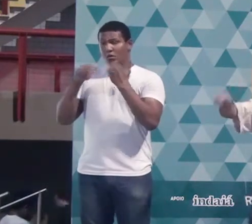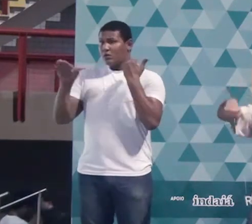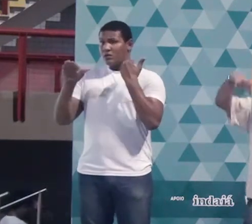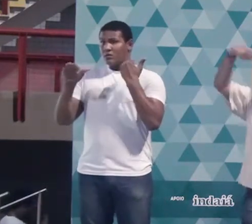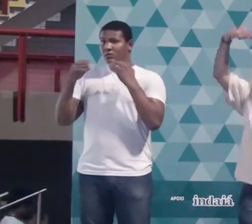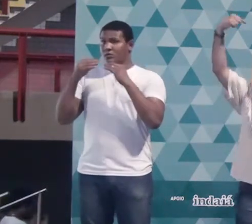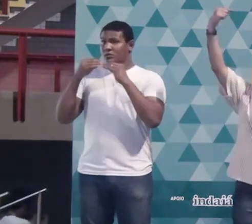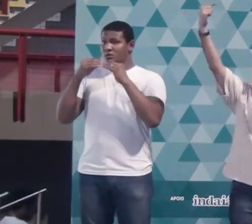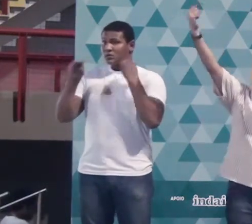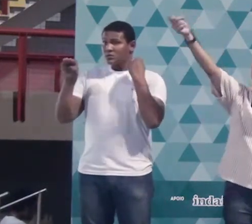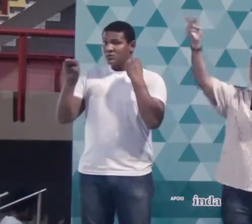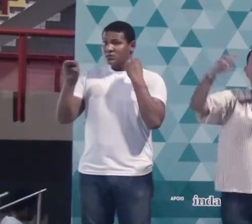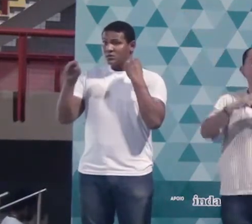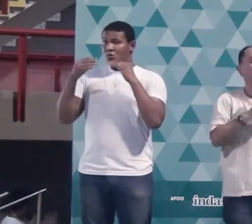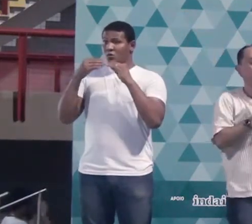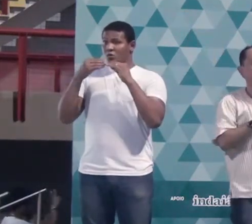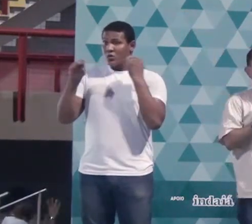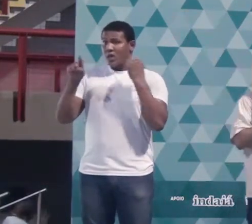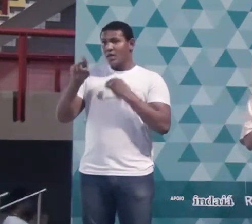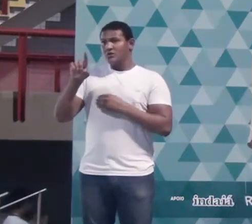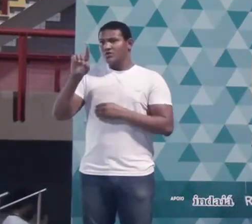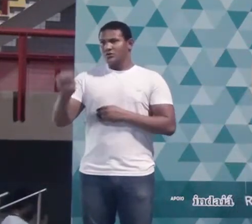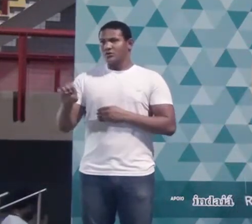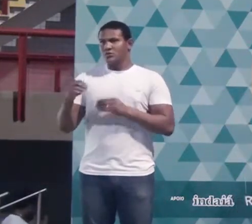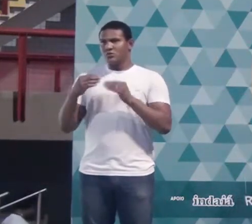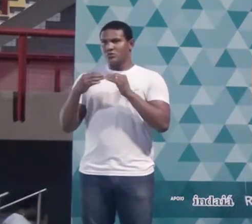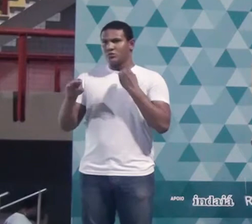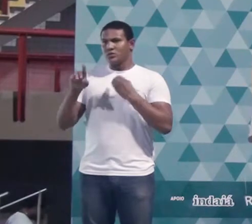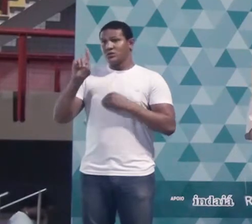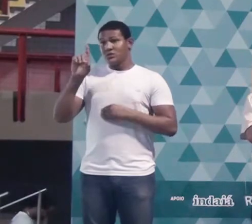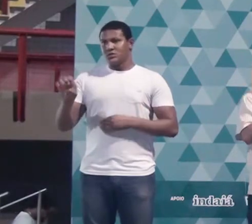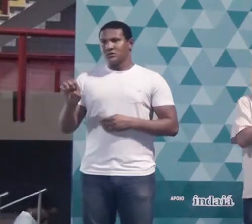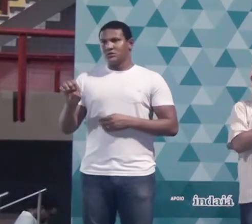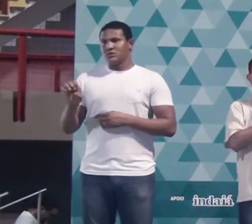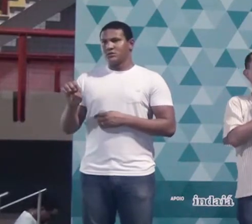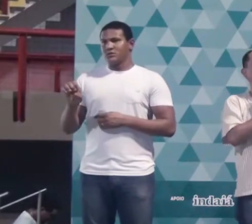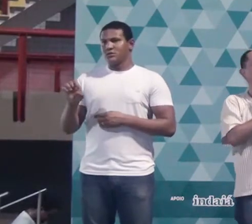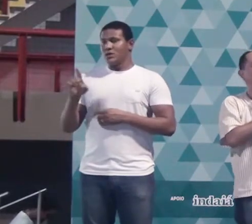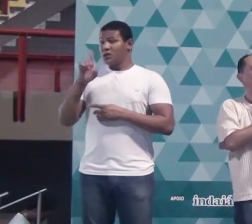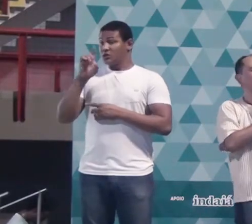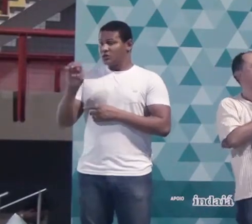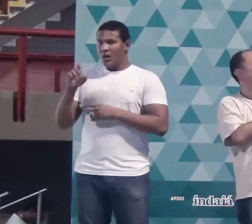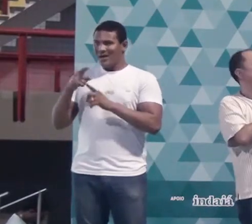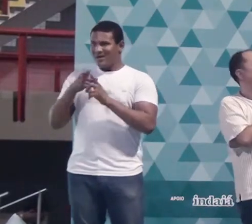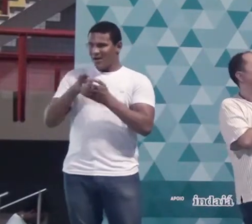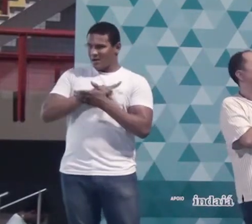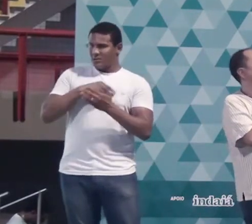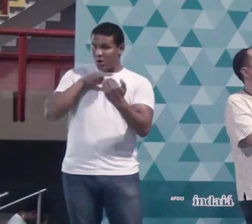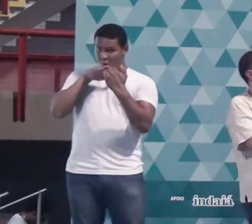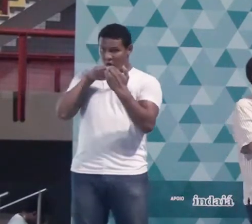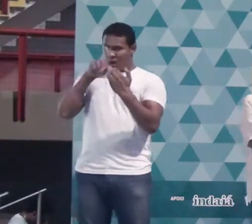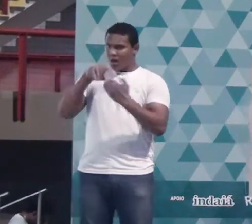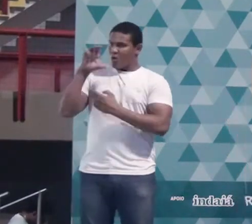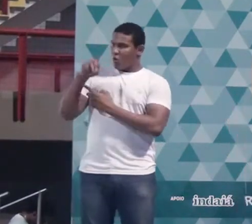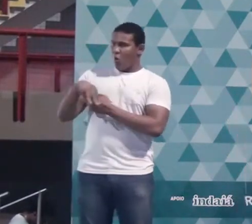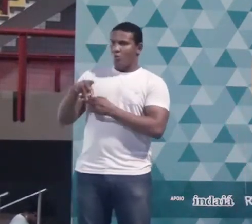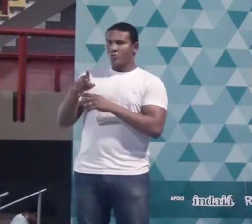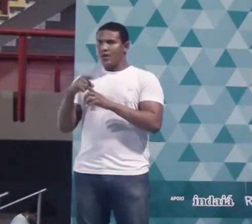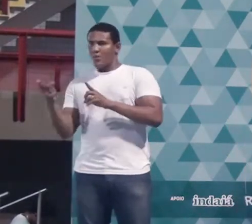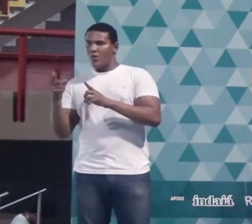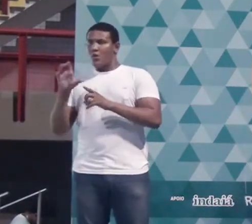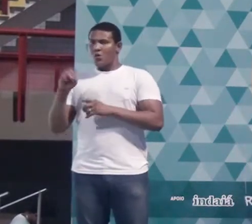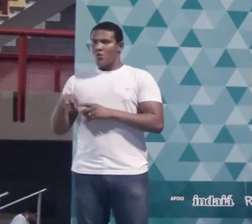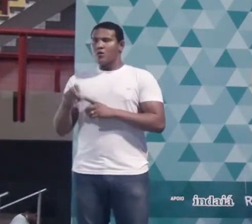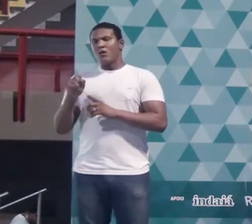discorda, discorda de alguma coisa. Seria como a frase? De cujas ideias os educadores discordam, pois quem